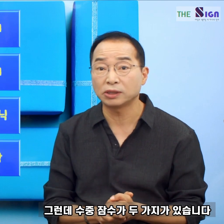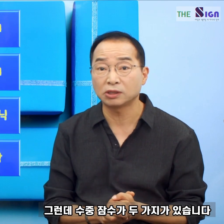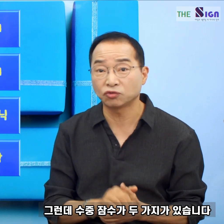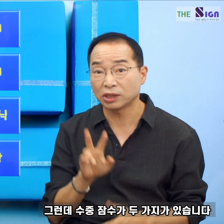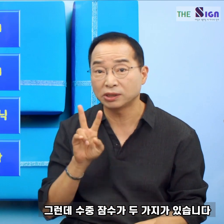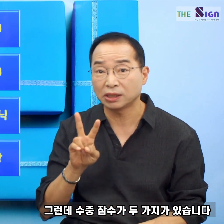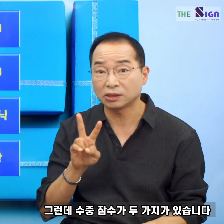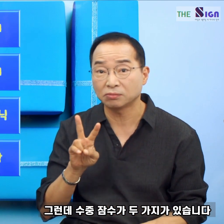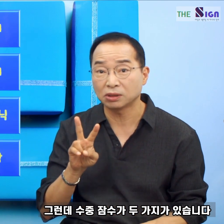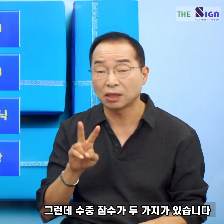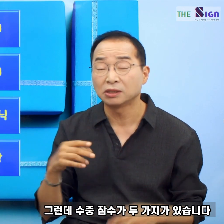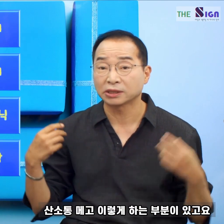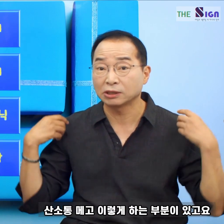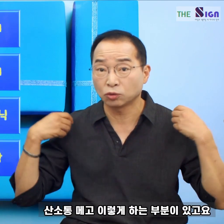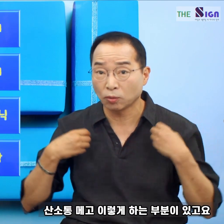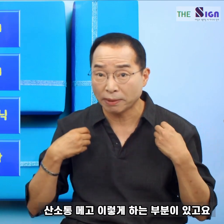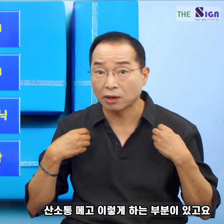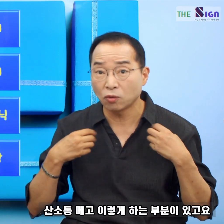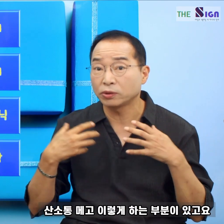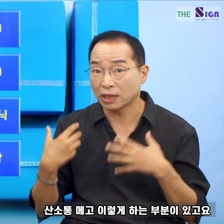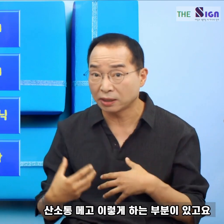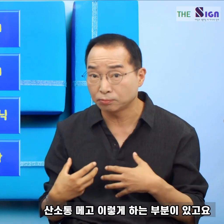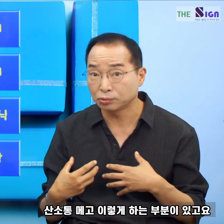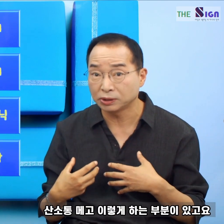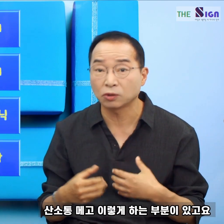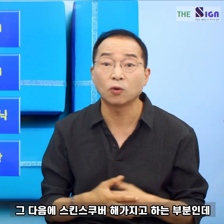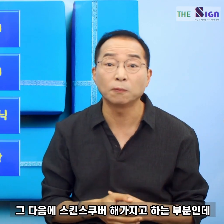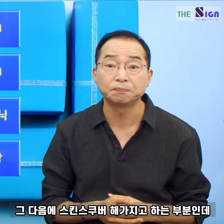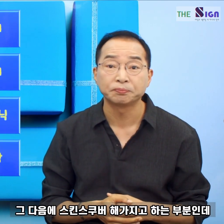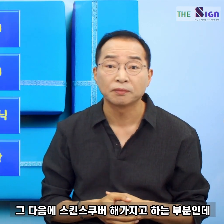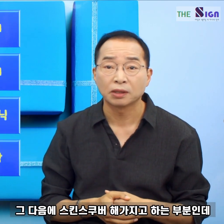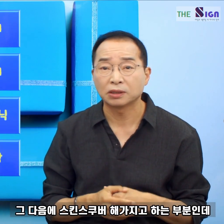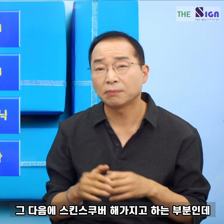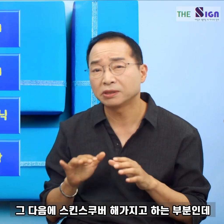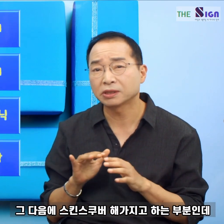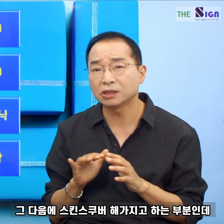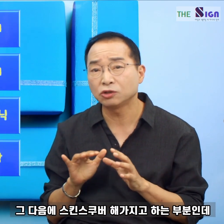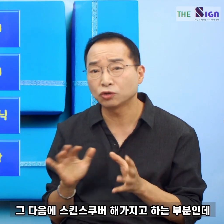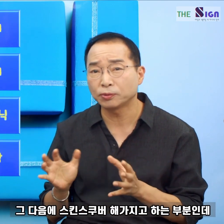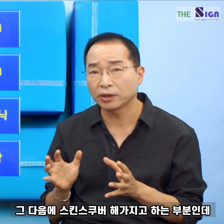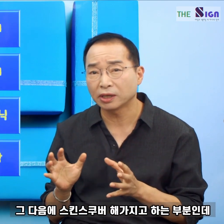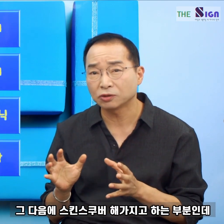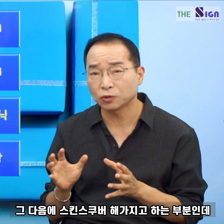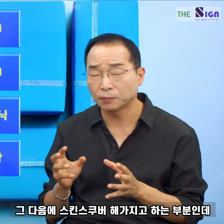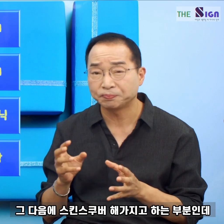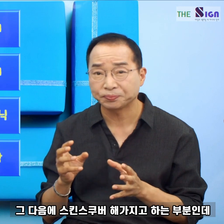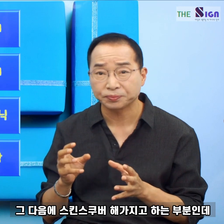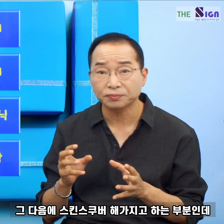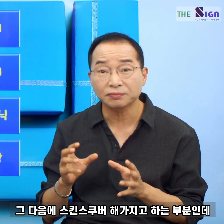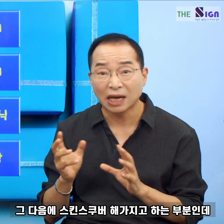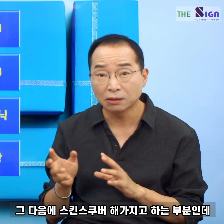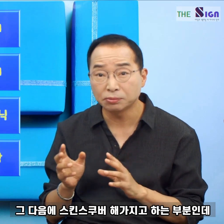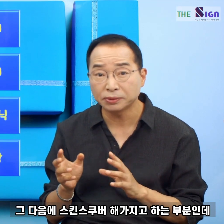두 가지가 있습니다. 산소통 메고 이렇게 하는 부분이 있고, 그 다음에 스킨스쿠버 해가지고 하는